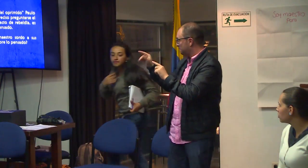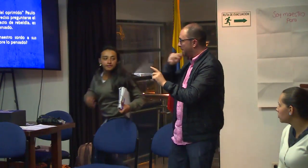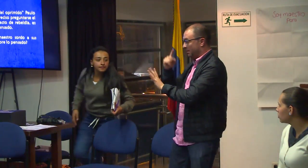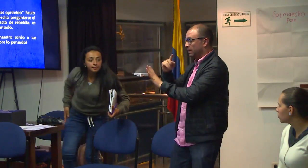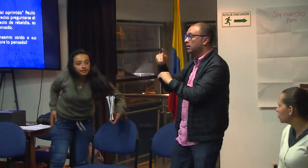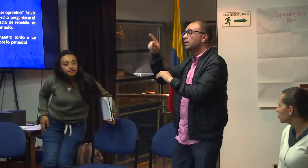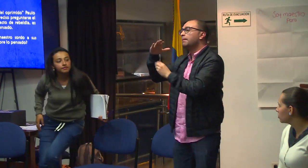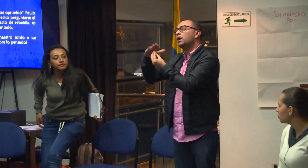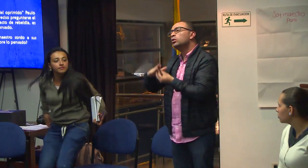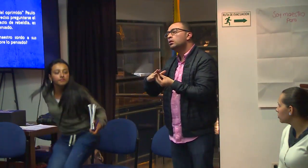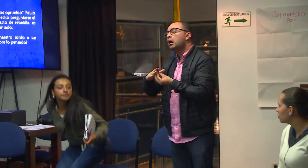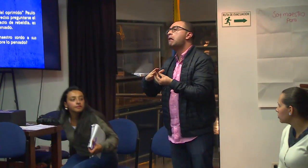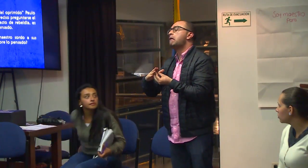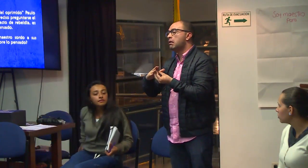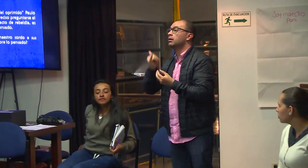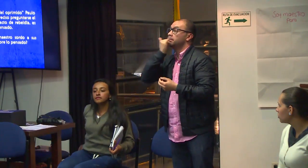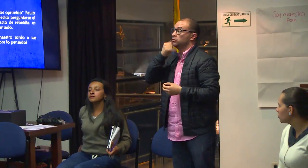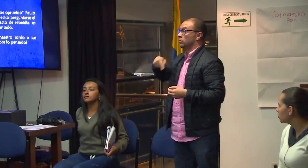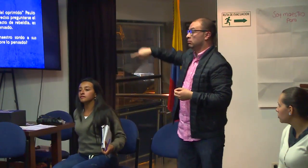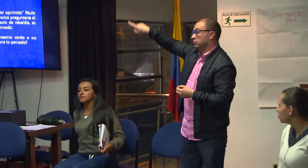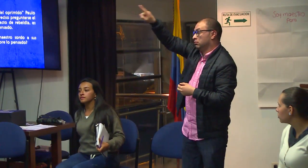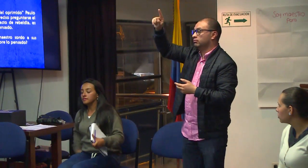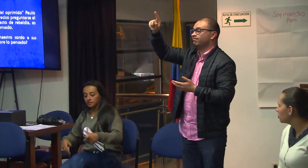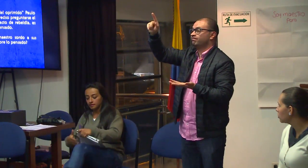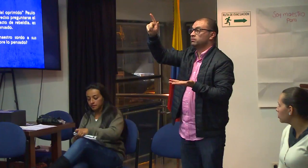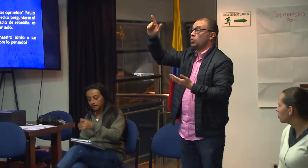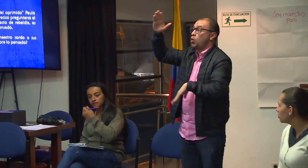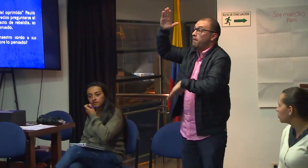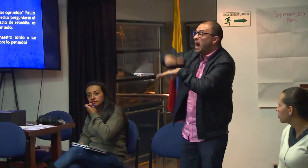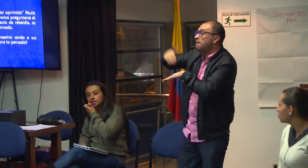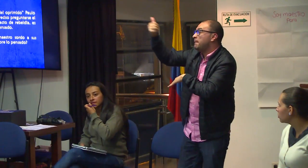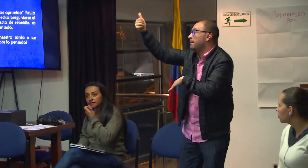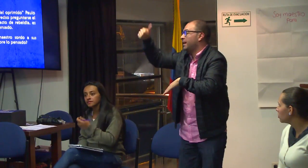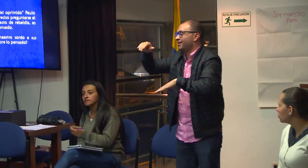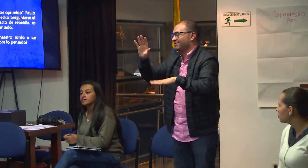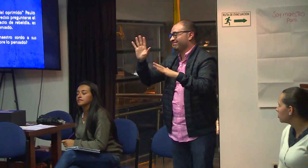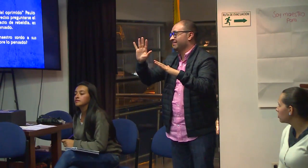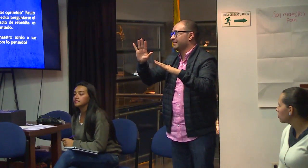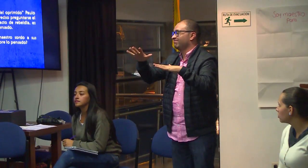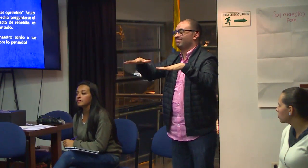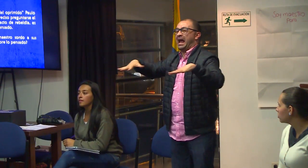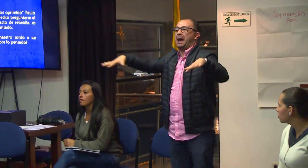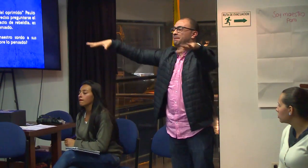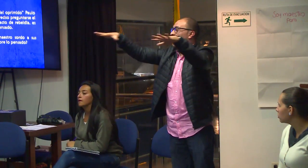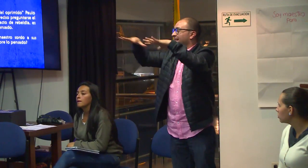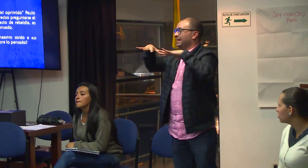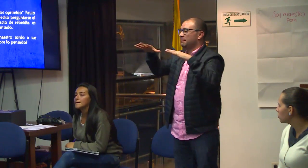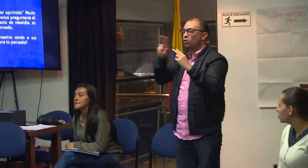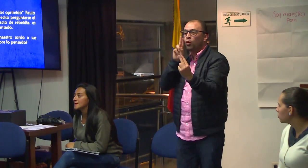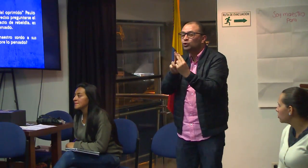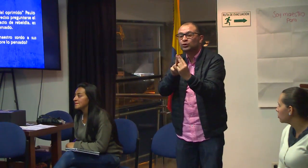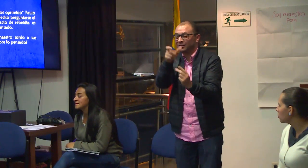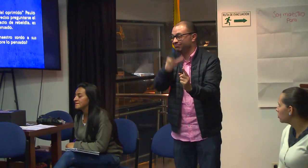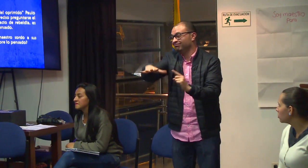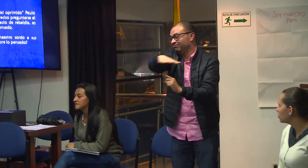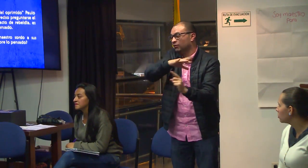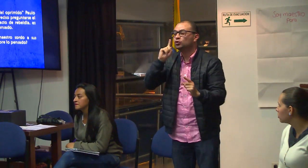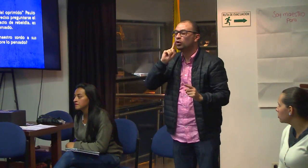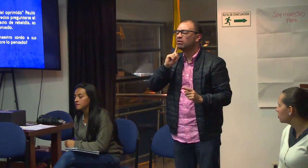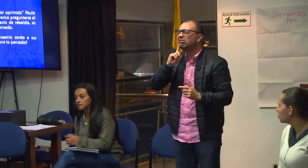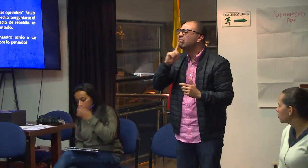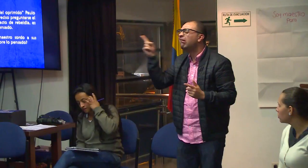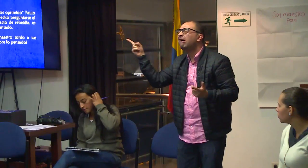cuando yo hablo, cuando me hablan de pedagogía del oprimido o del oprimido, yo no creo que haya que pensarnos en lo que es